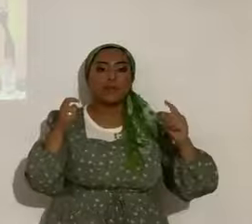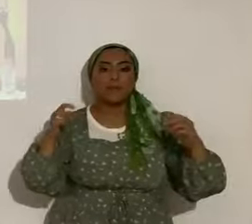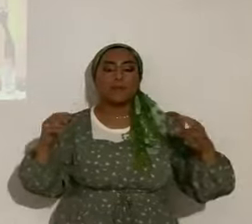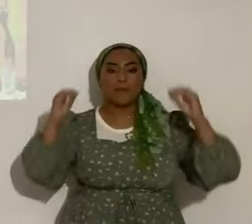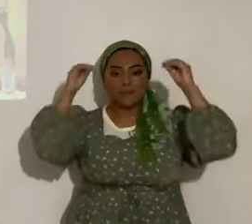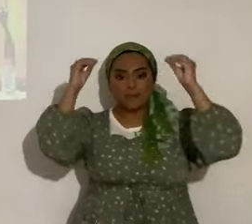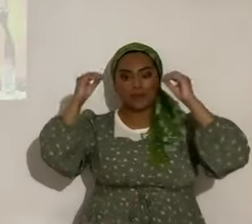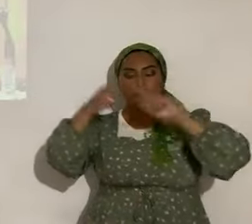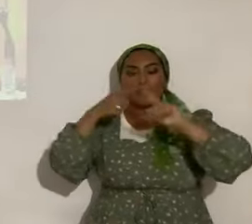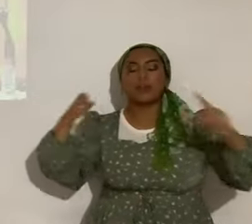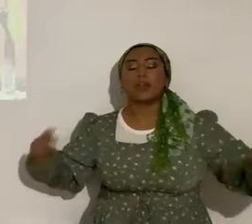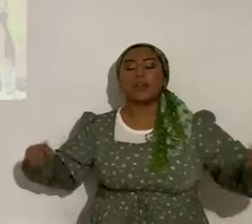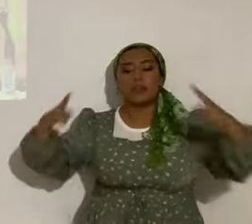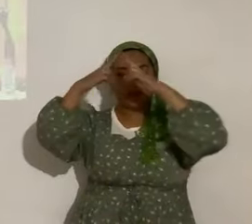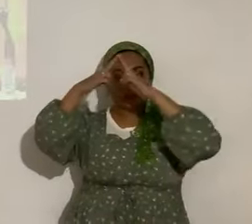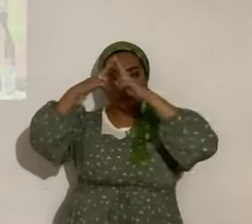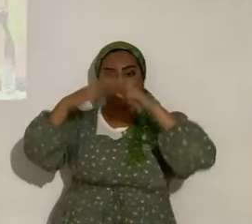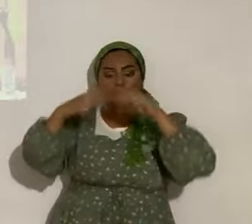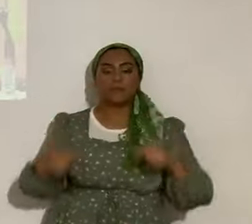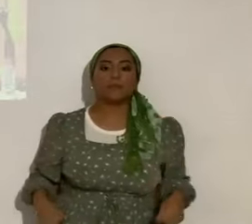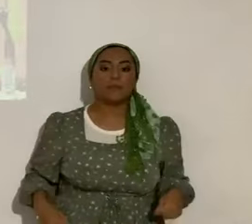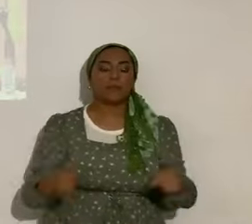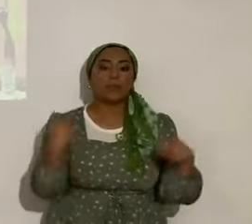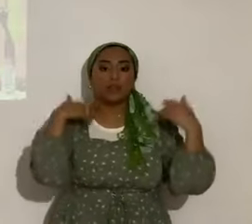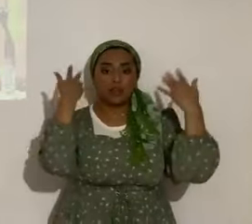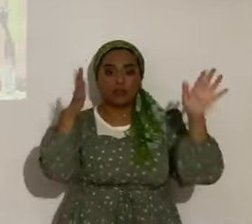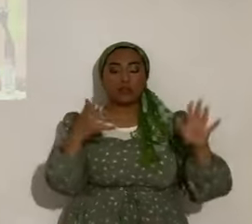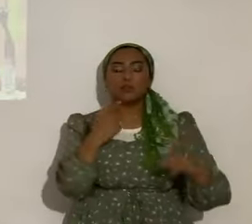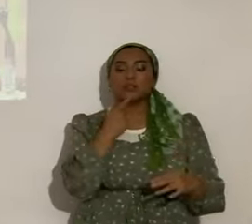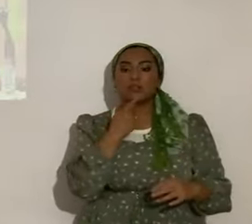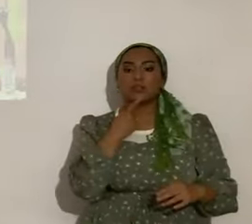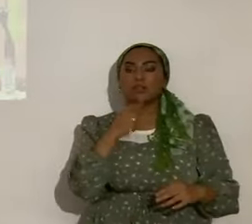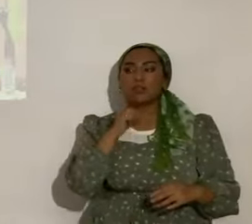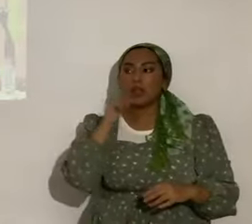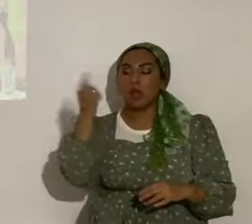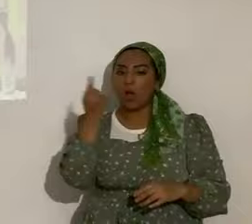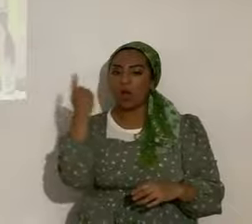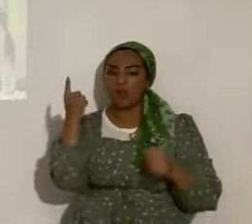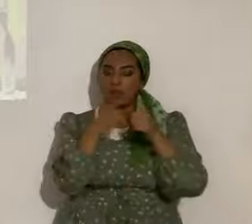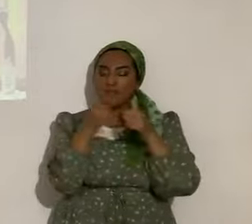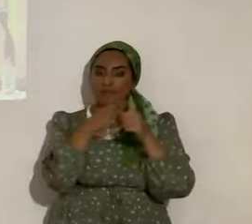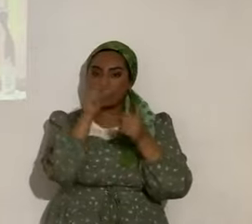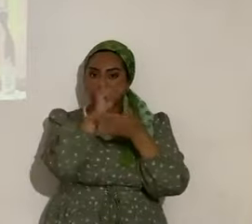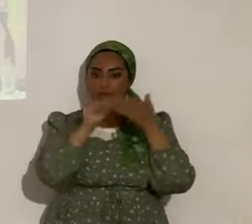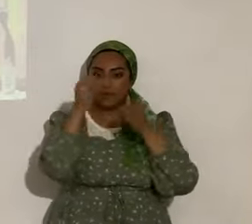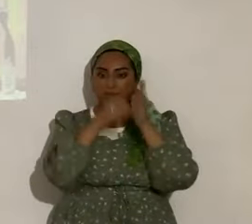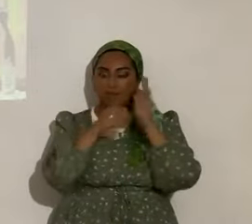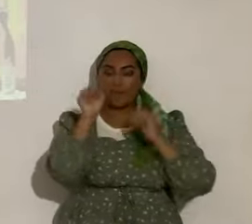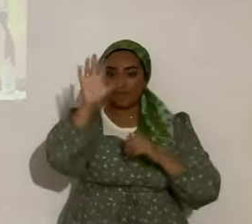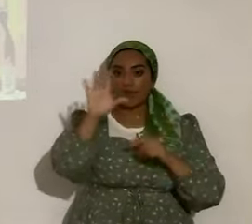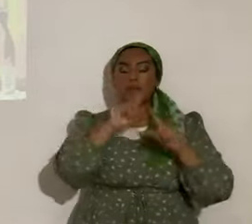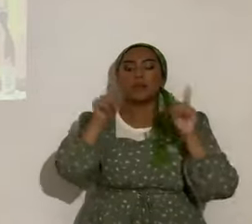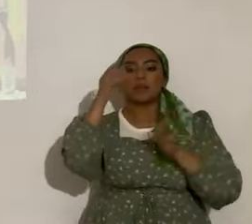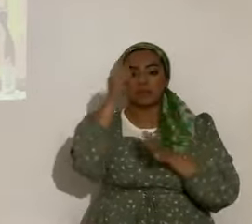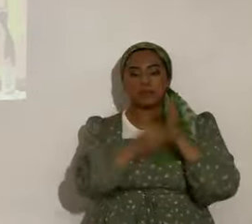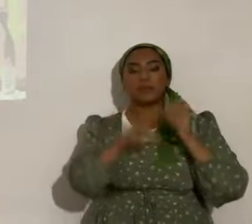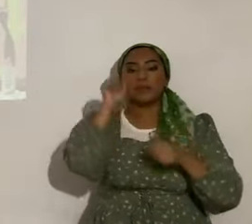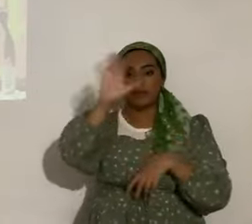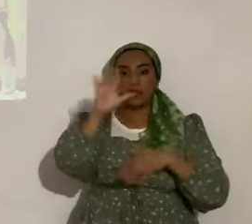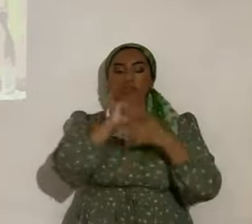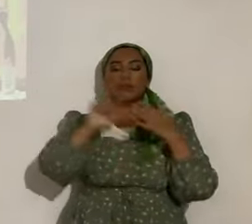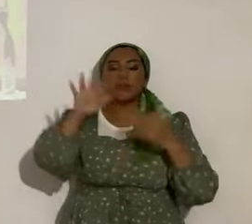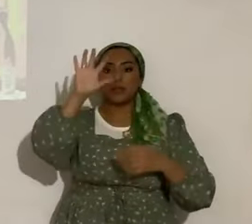como se ha conocido, que ya dije que no nada más son los primeros versos del capítulo 5, sino es el capítulo 5, el